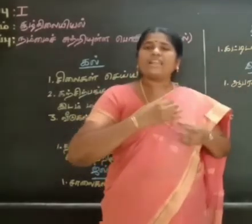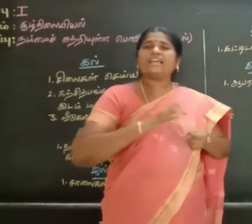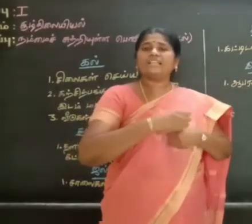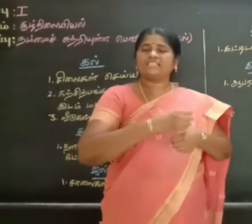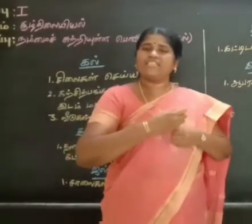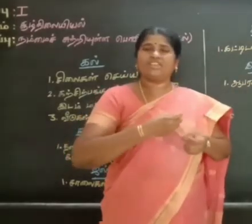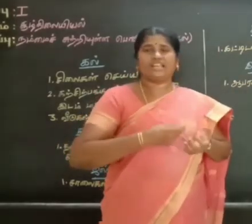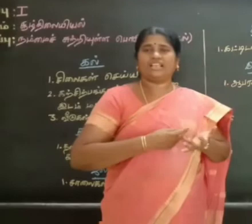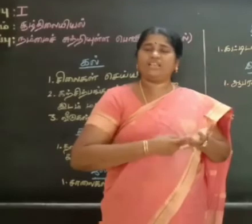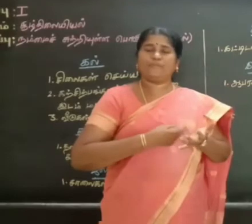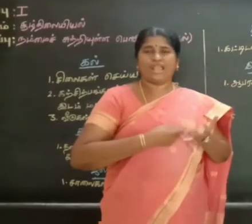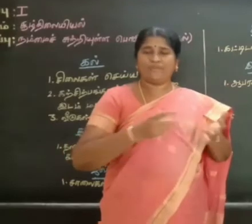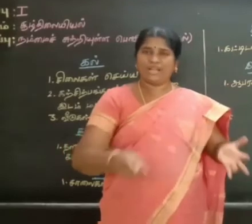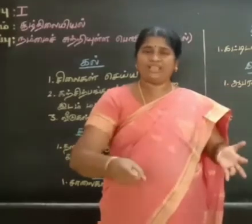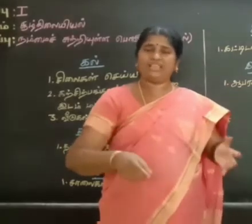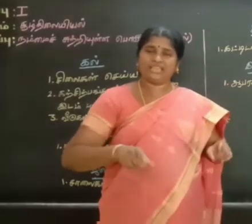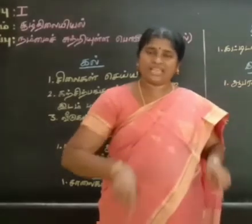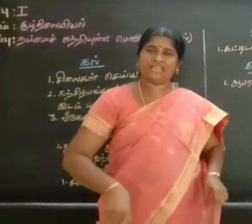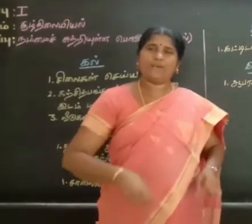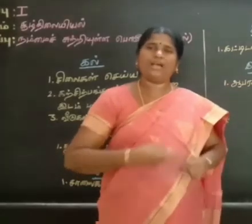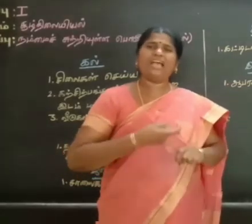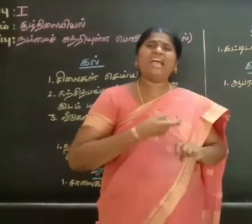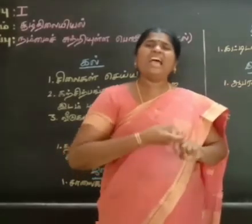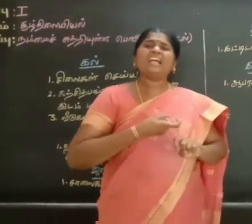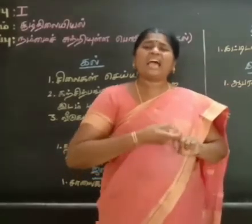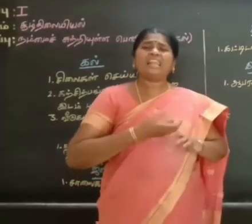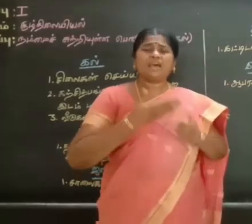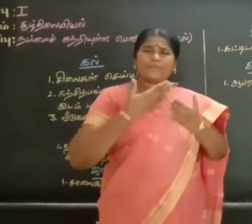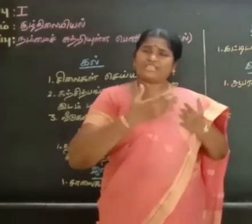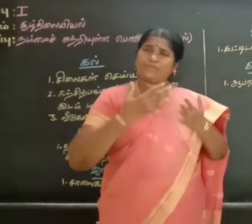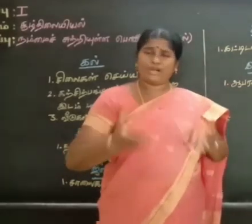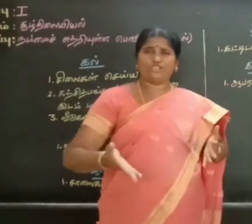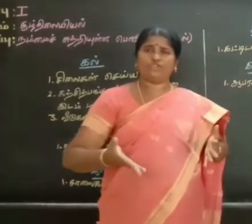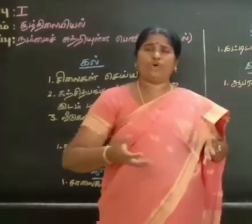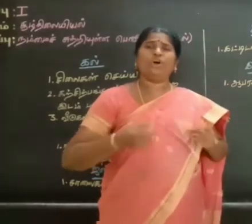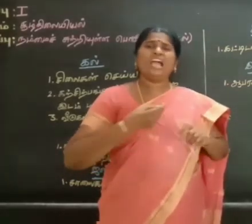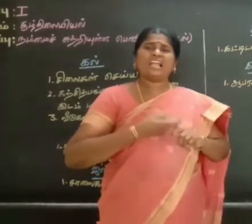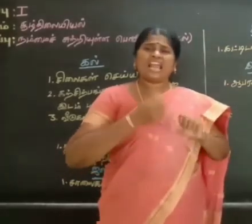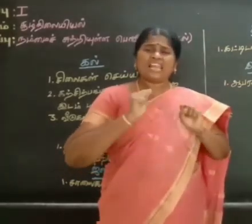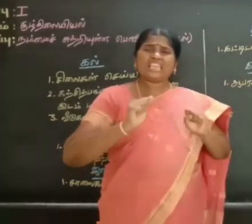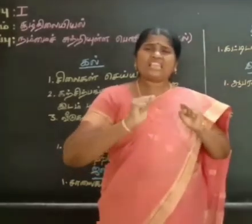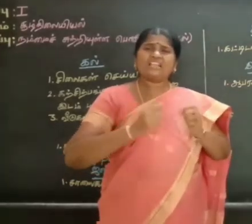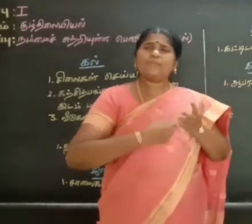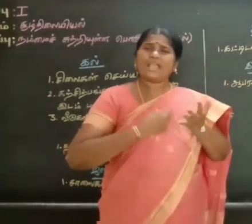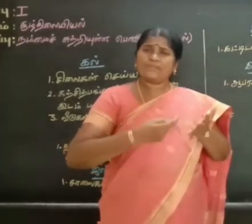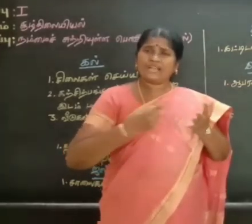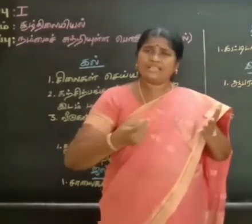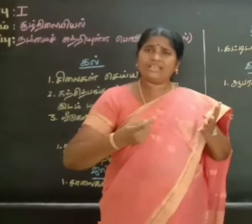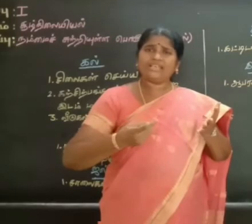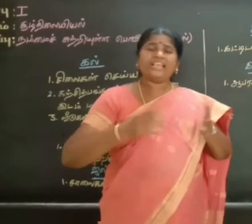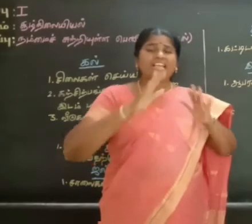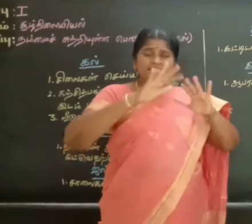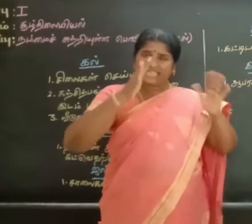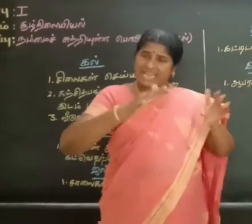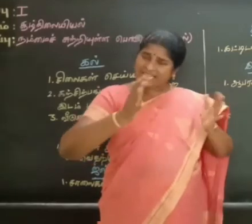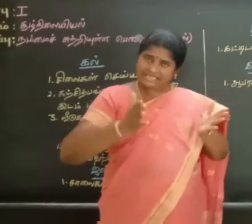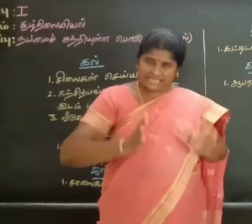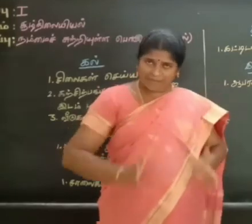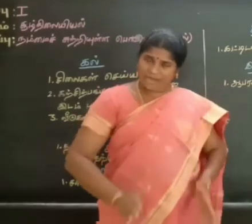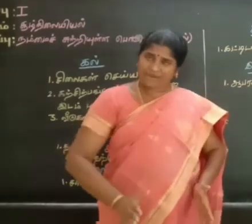ஆபரணங்கள் செய்வதற்கு பயன்படுது. இன்னைக்கு நாம கல்லை பற்றி படிச்சோம். கல் எதுக்கு பயன்படுது? சிலைகள் செய்ய